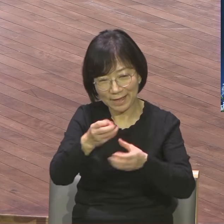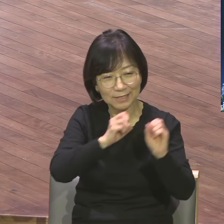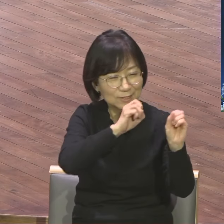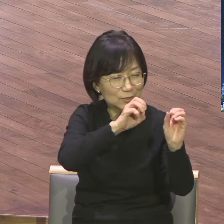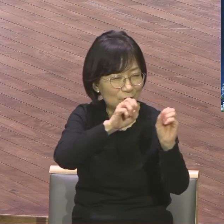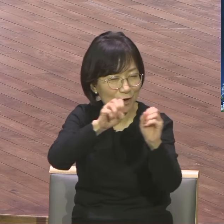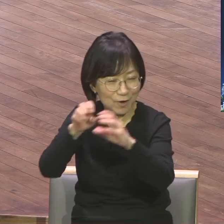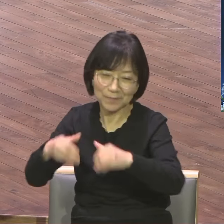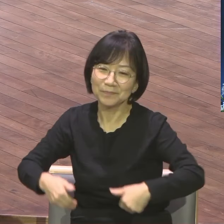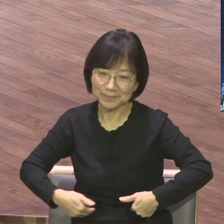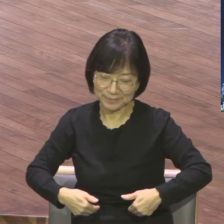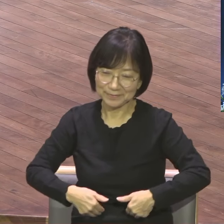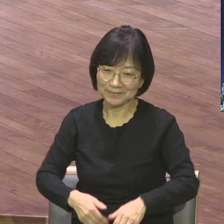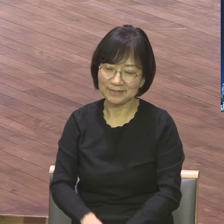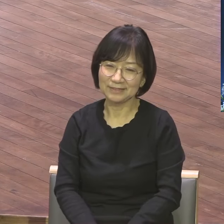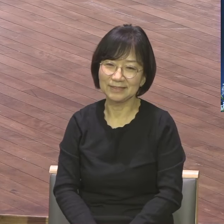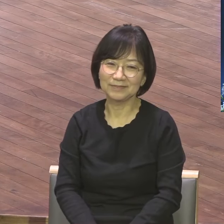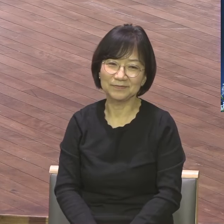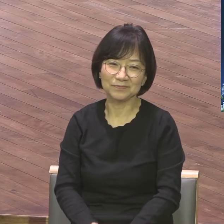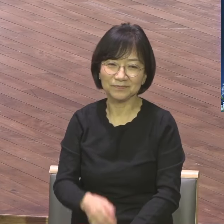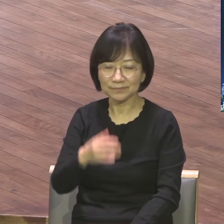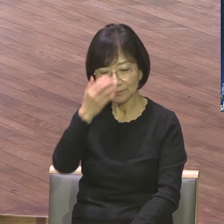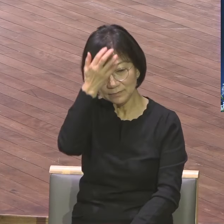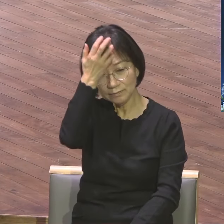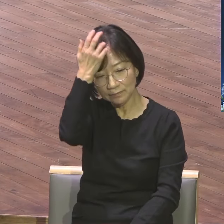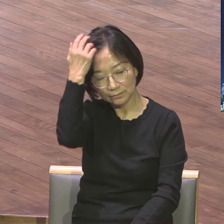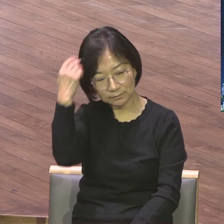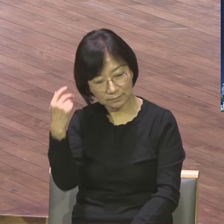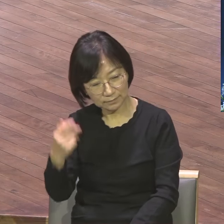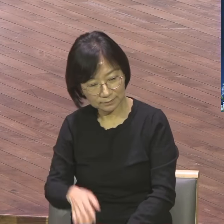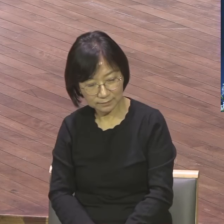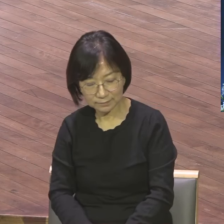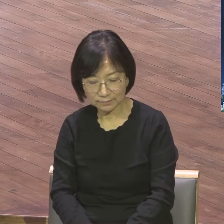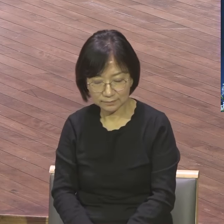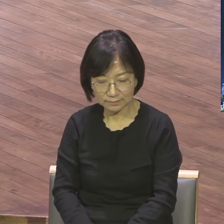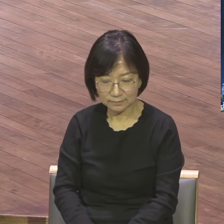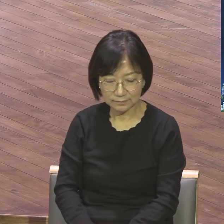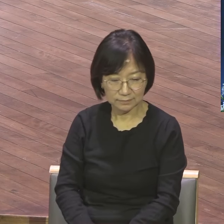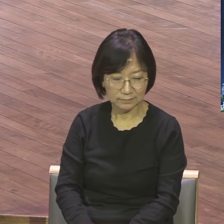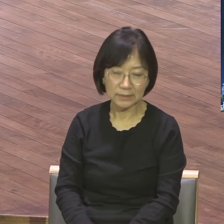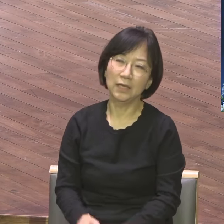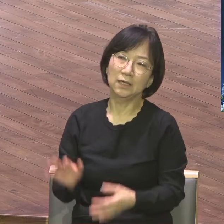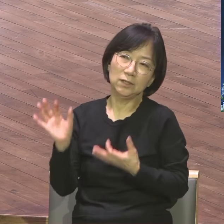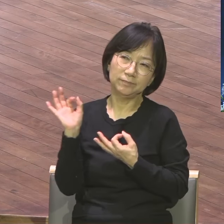외쳐야 돼. 침묵의 영에서 사로잡히지 마시고 이제는 외치셔.